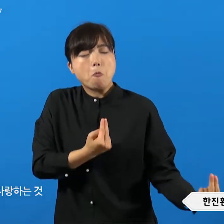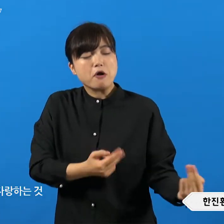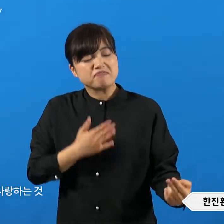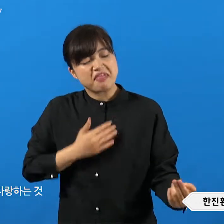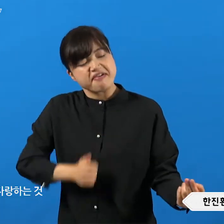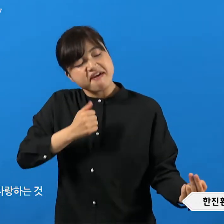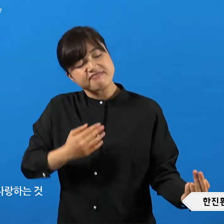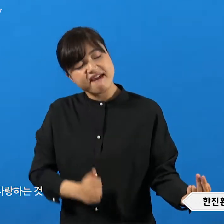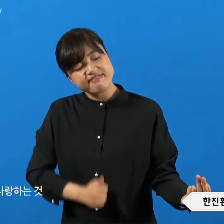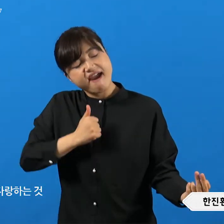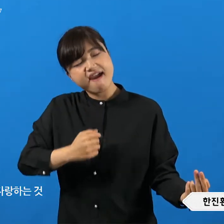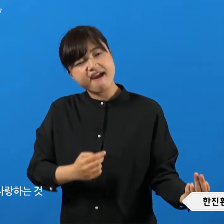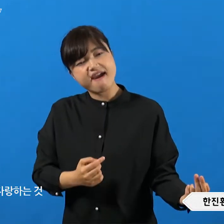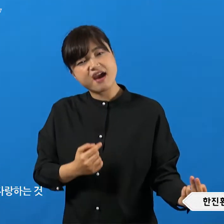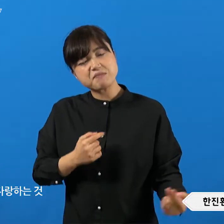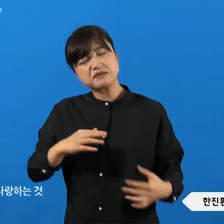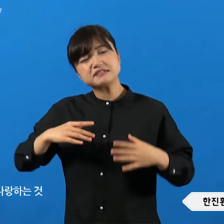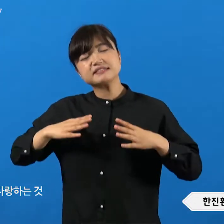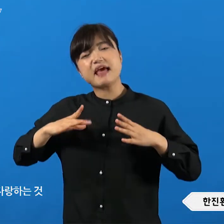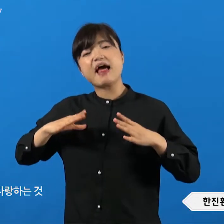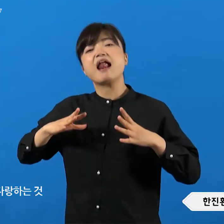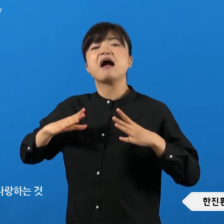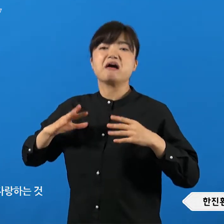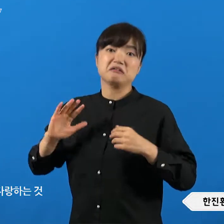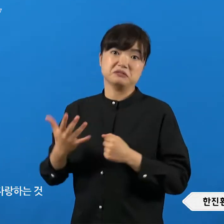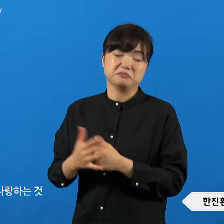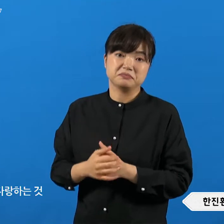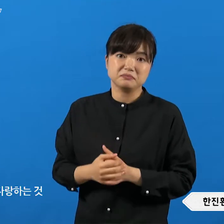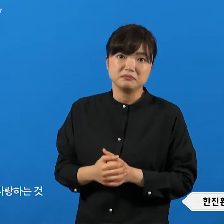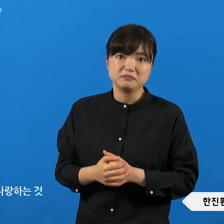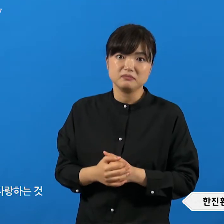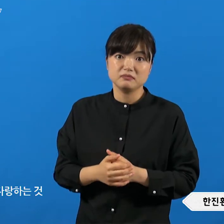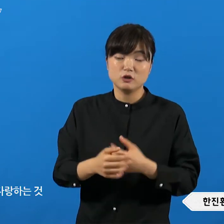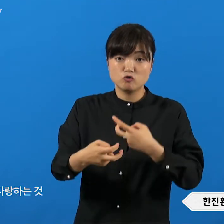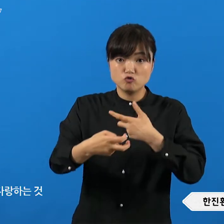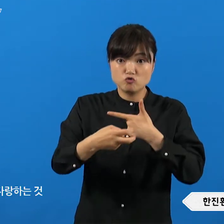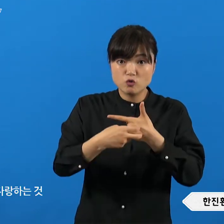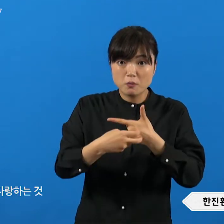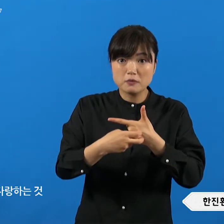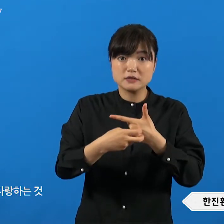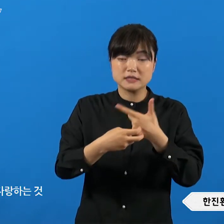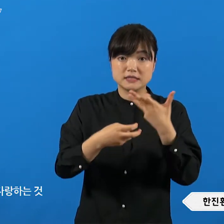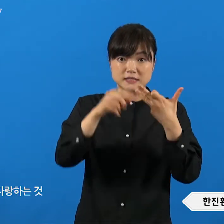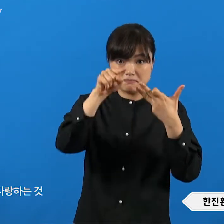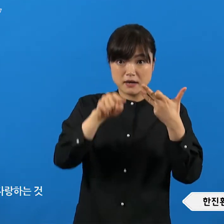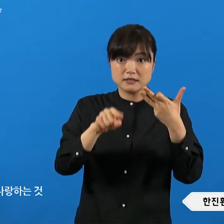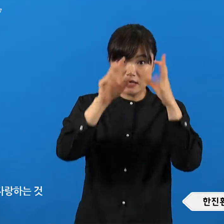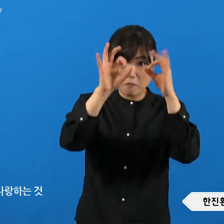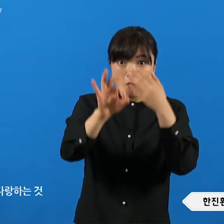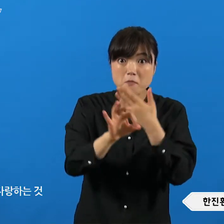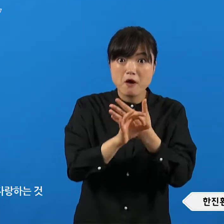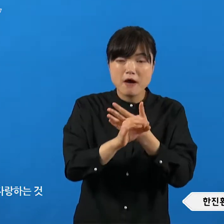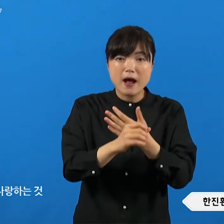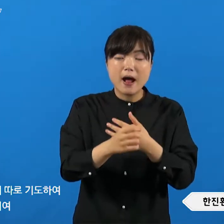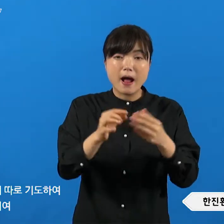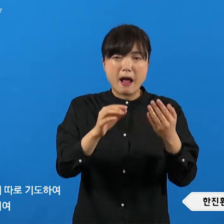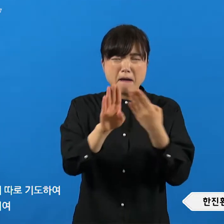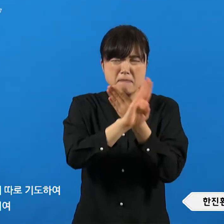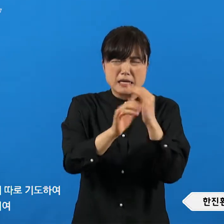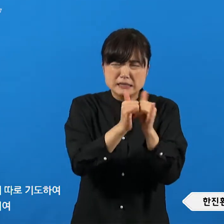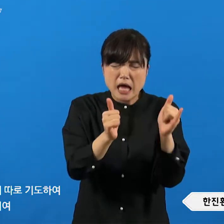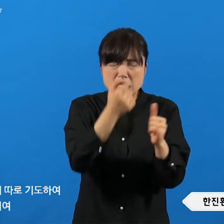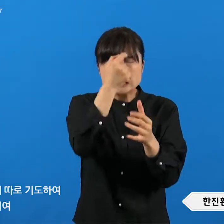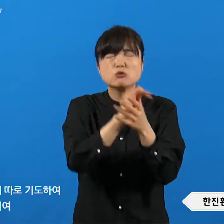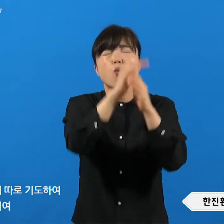비교하면서 내가 좀 낫다 자랑하게 됩니다. 누가복음 18장 11절부터 이 바리새인 기도하는 거